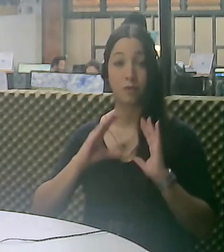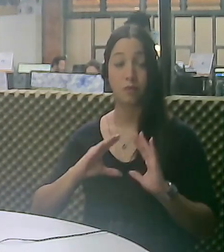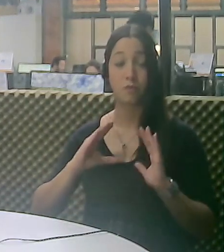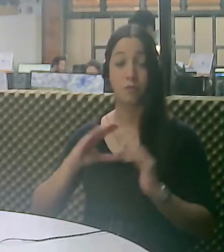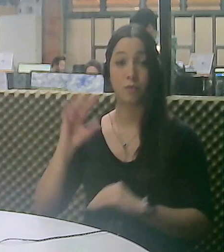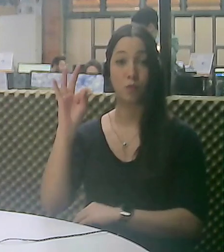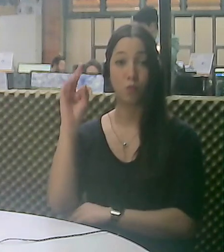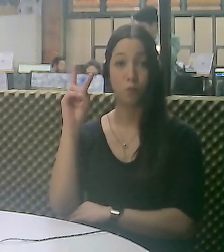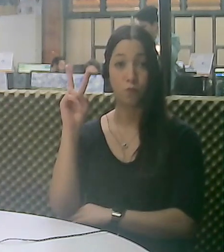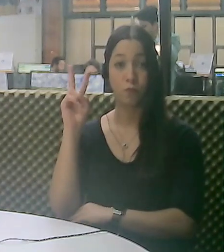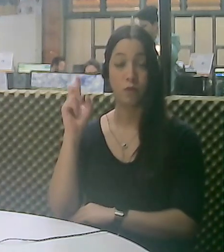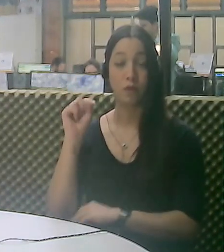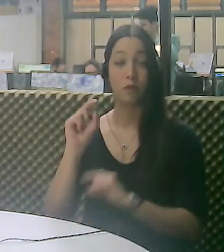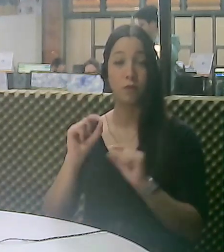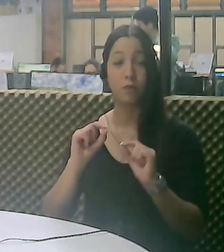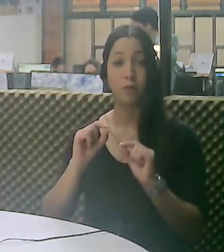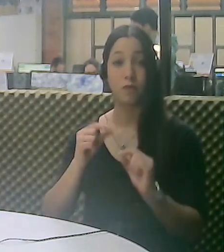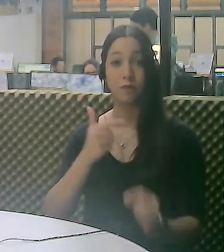Vilela, o que representa